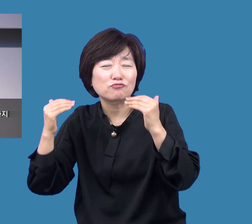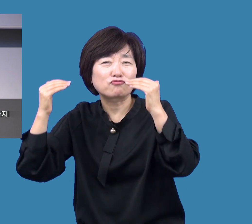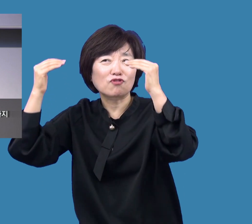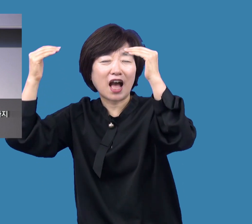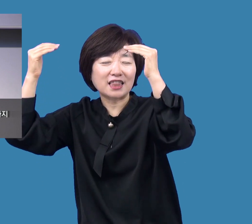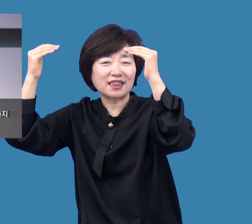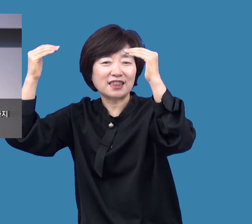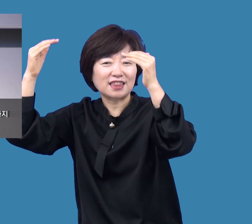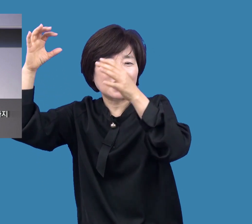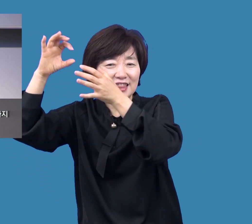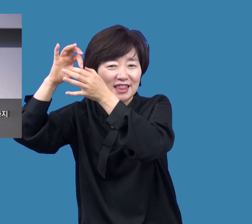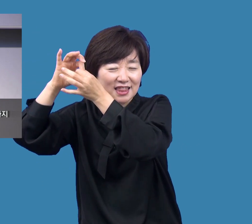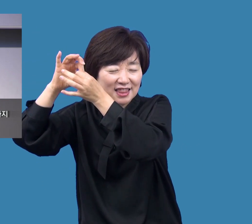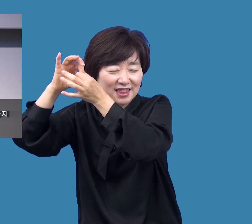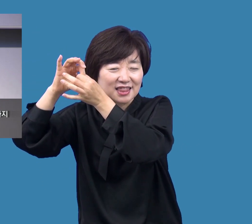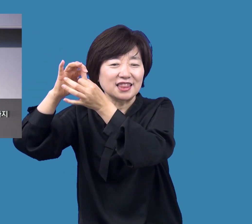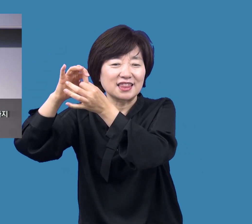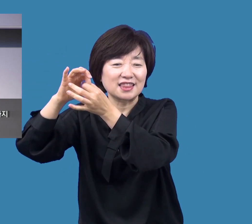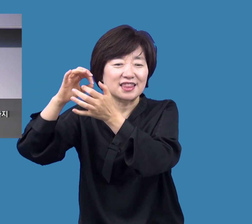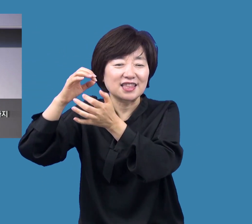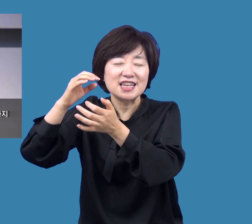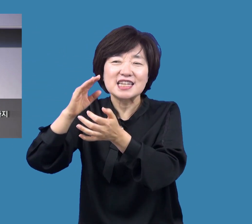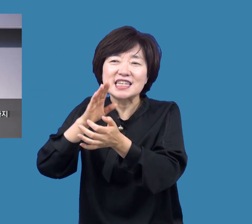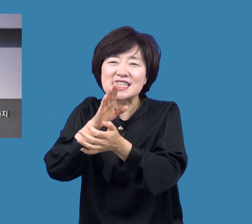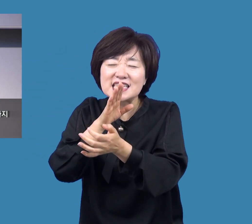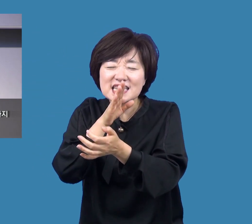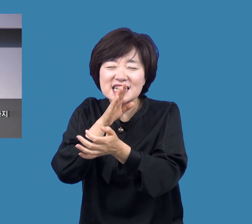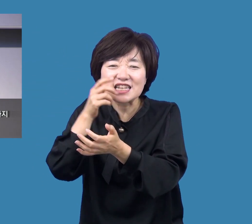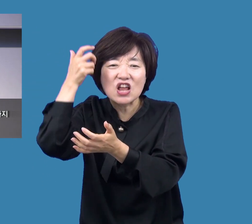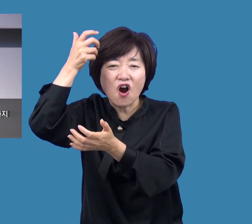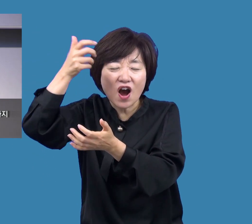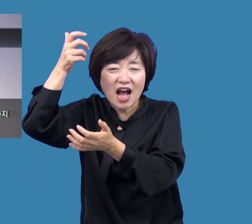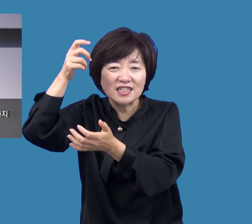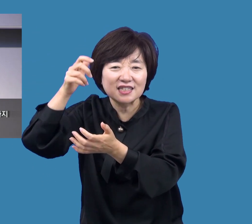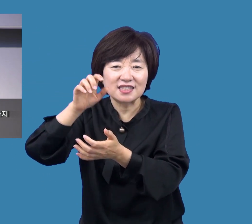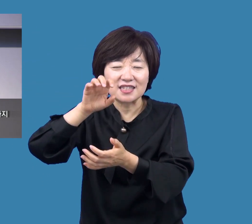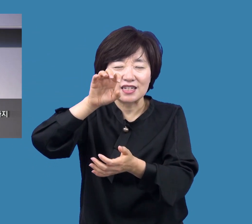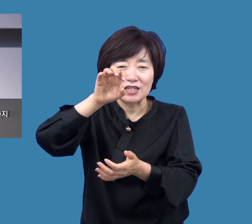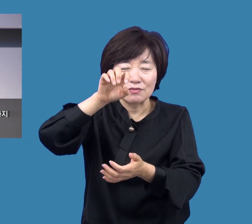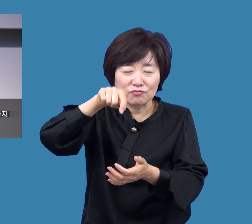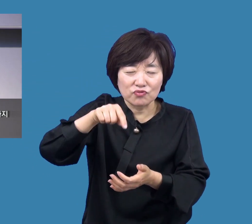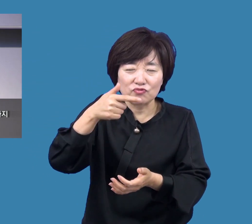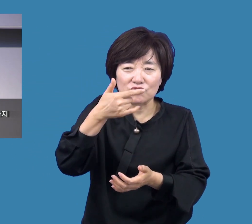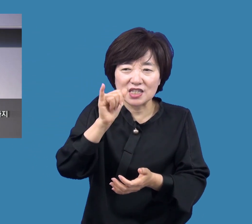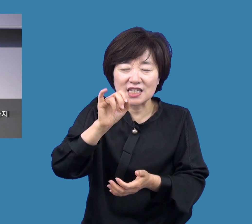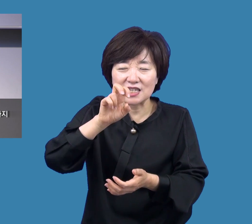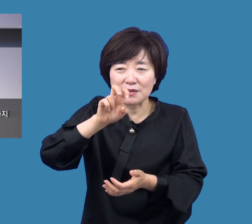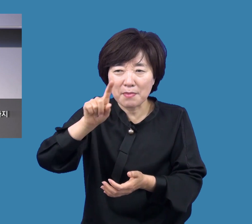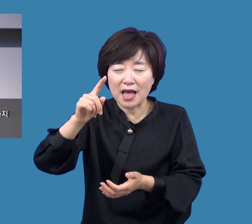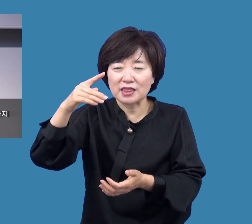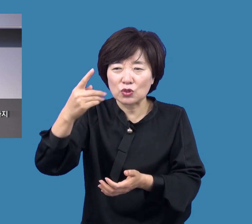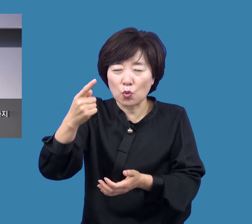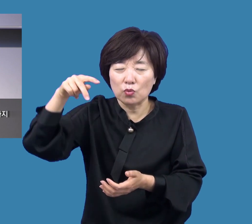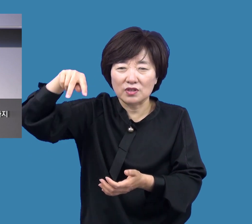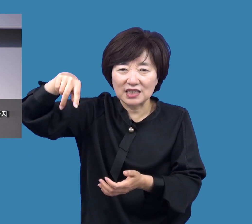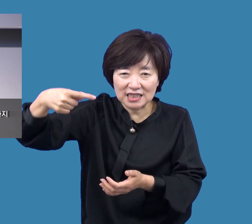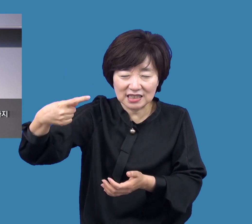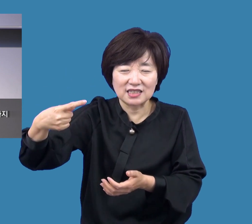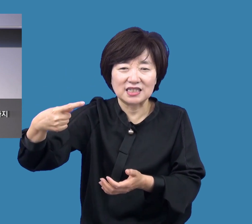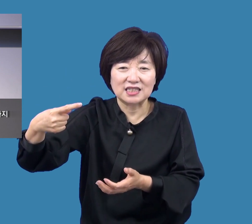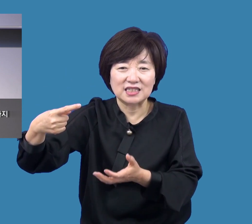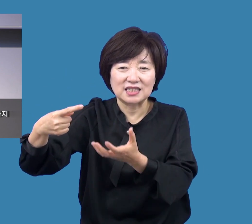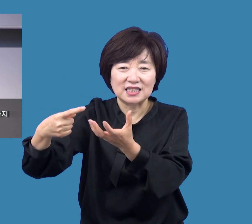표현될 수 있는 그런 말이 아니라, 신령한은 헬라어로 푸뉴마티코스, 초자연적인,